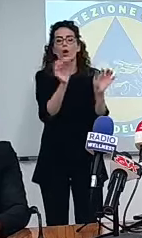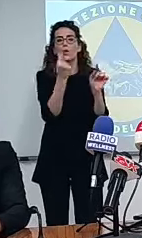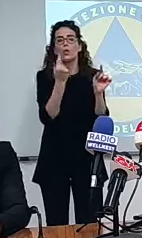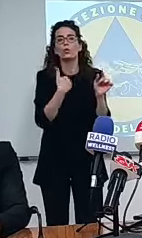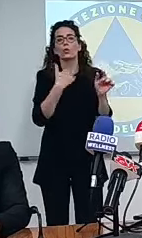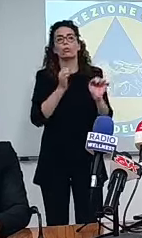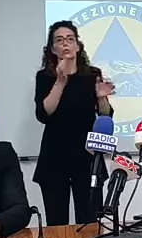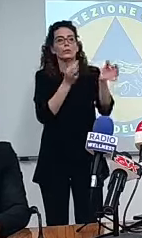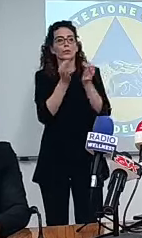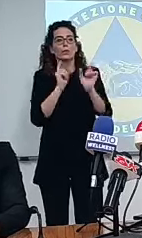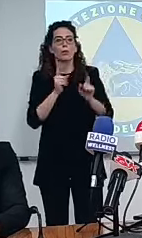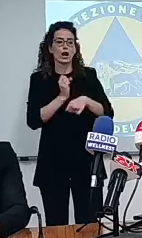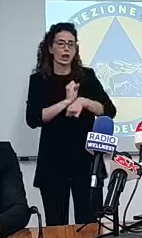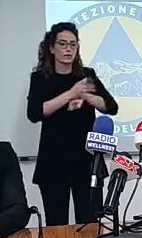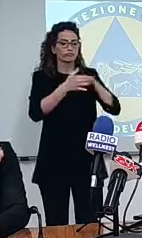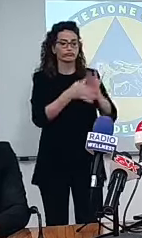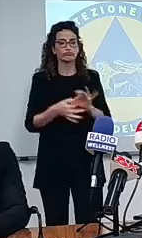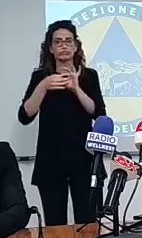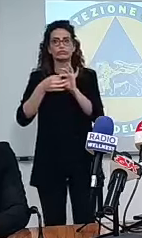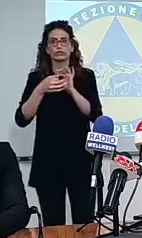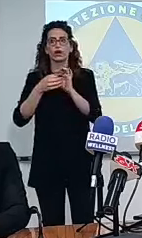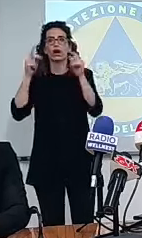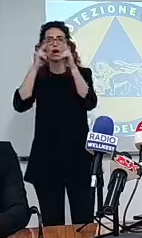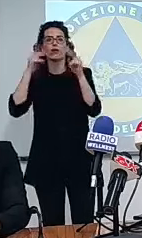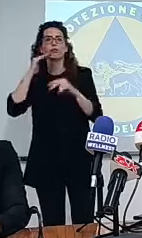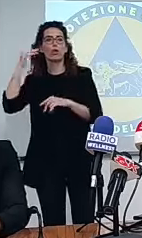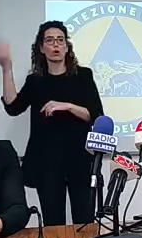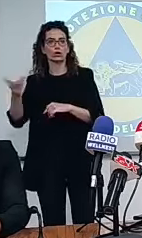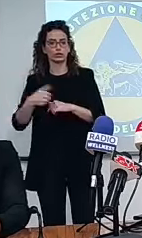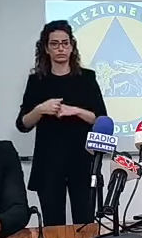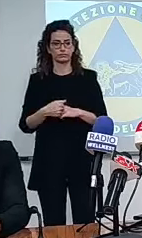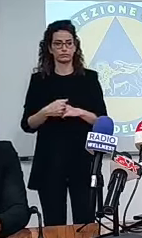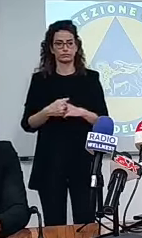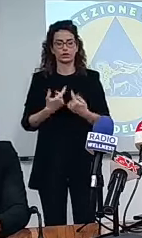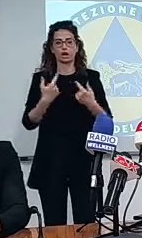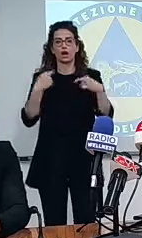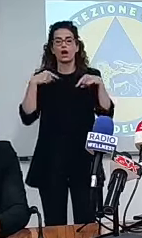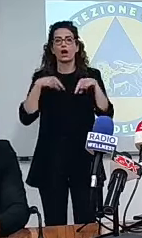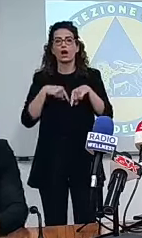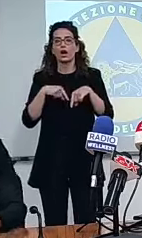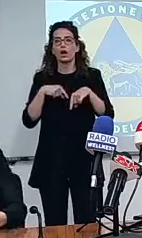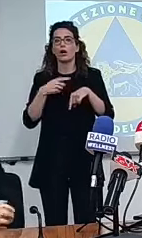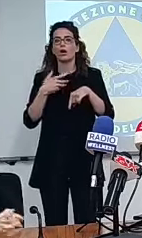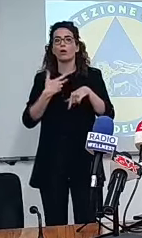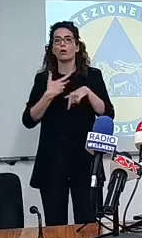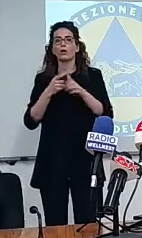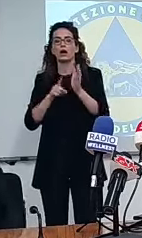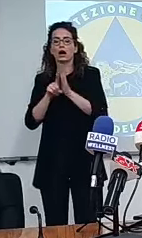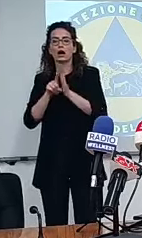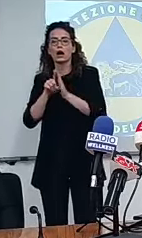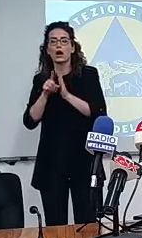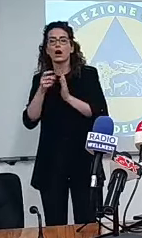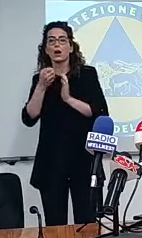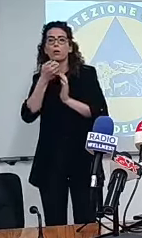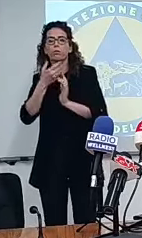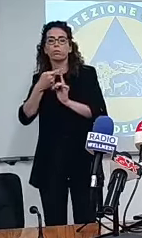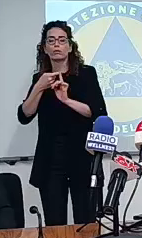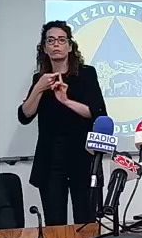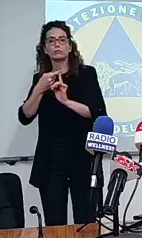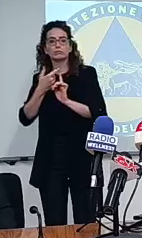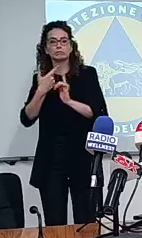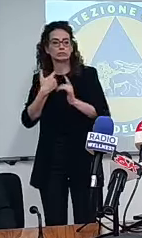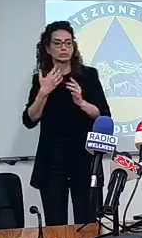questo virus. Oggi non è dato a sapere fino in fondo cosa accada ogni volta quando arrivano le buone temperature. Però abbiamo una